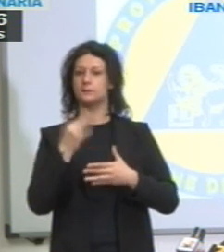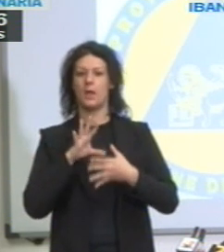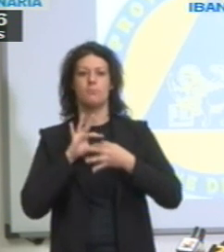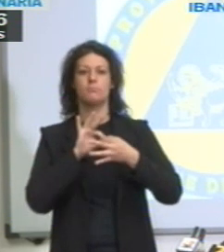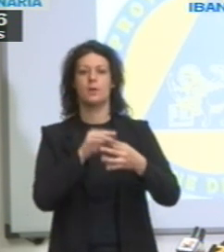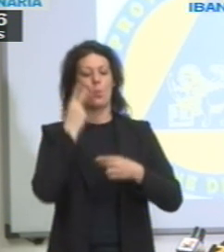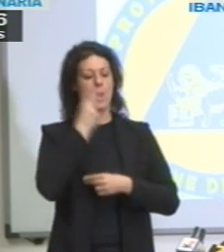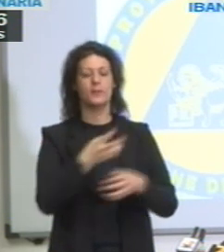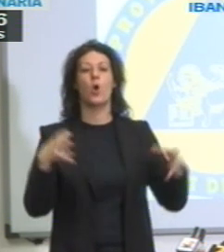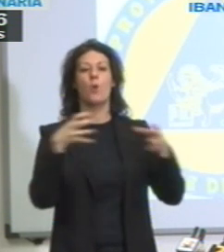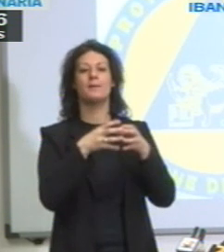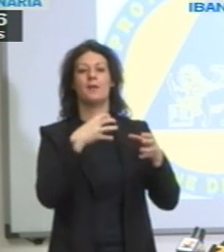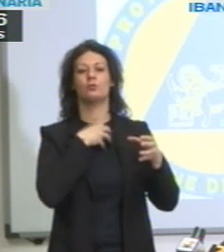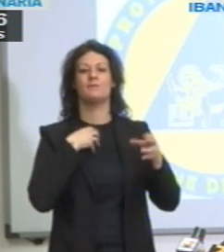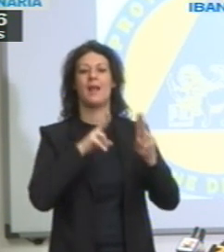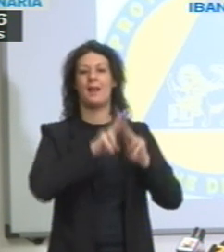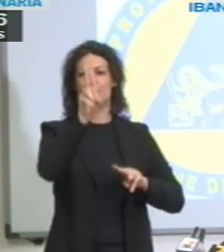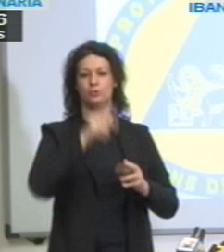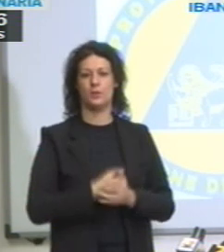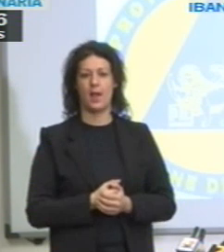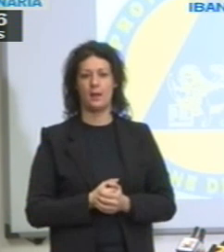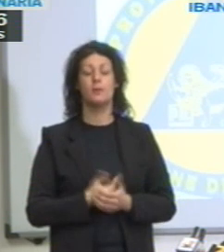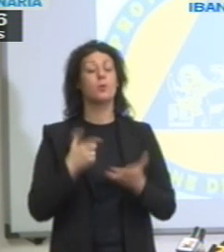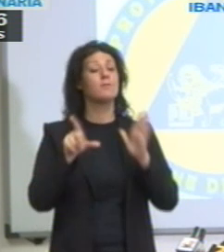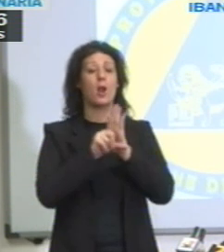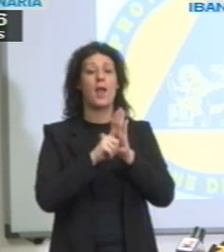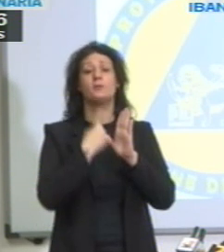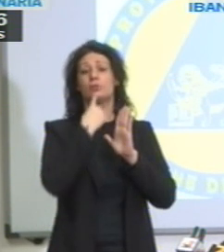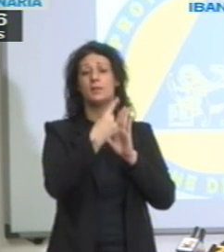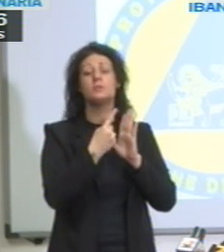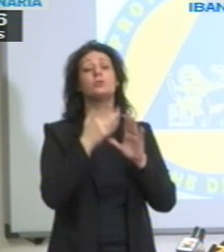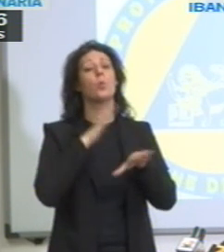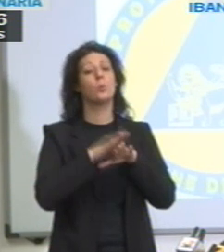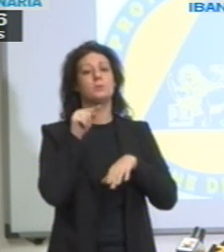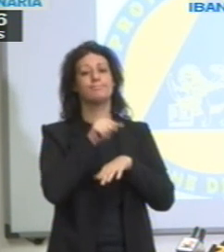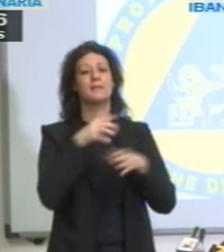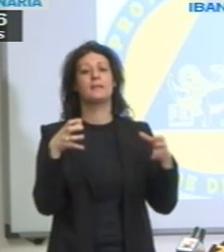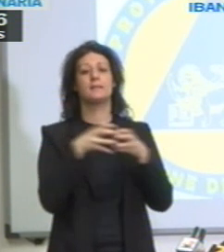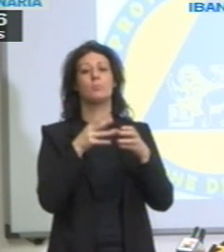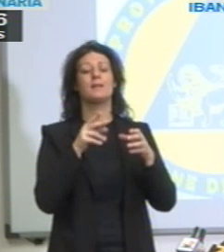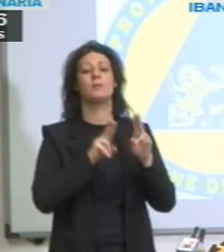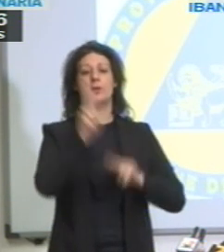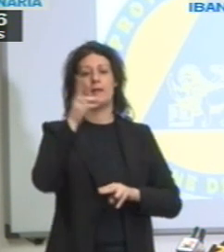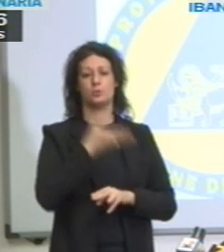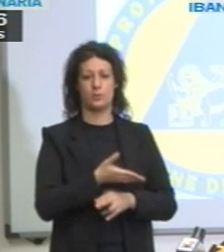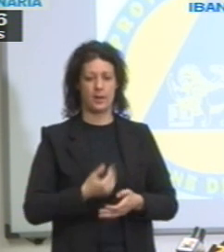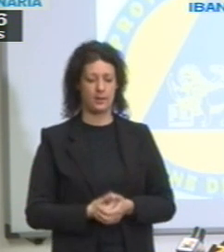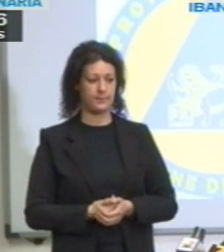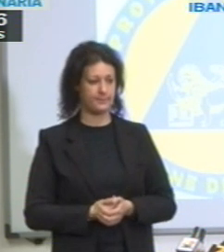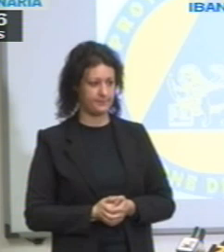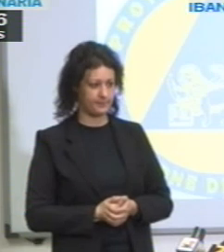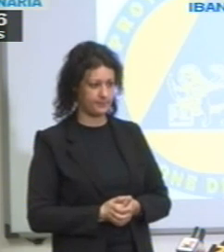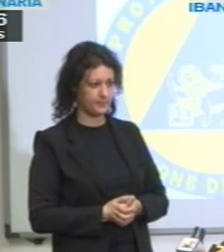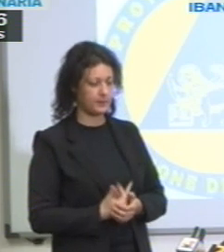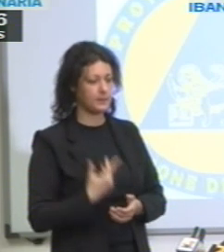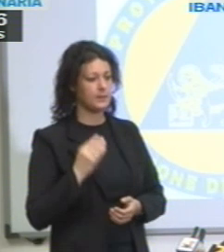Sì, ce l'abbiamo anche noi, ma per legge è quello che deve dare il parere. Ultimissima domanda, Radio Conegliano, Michele Borella, che